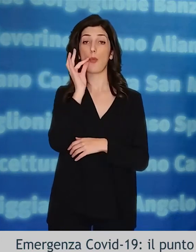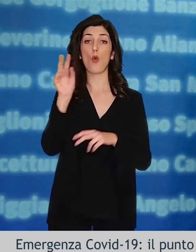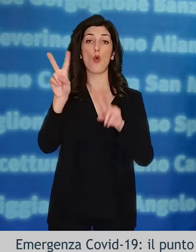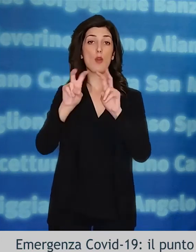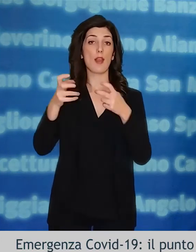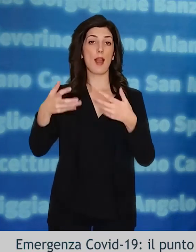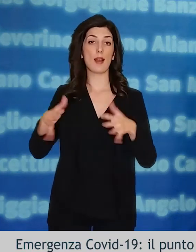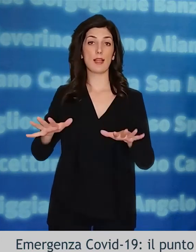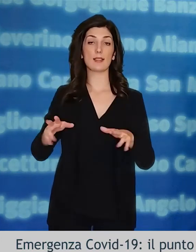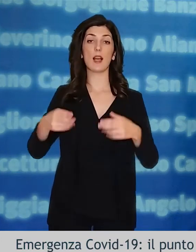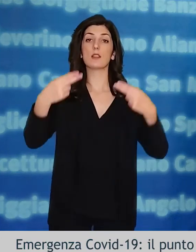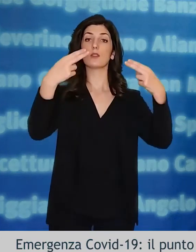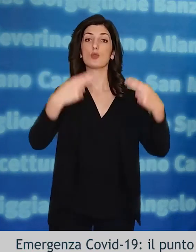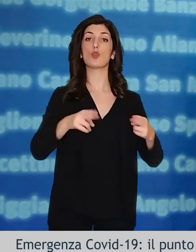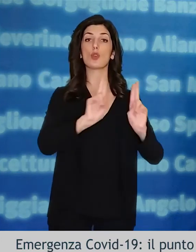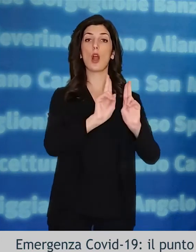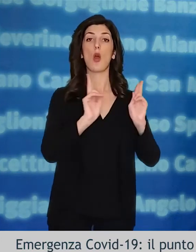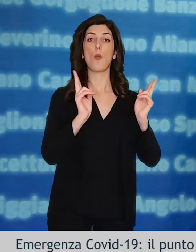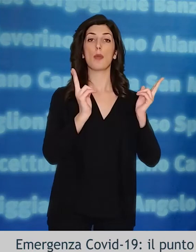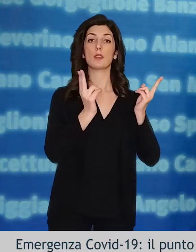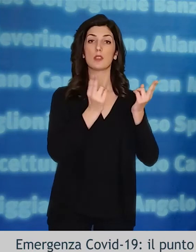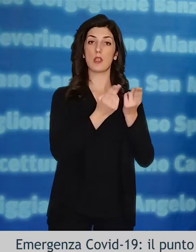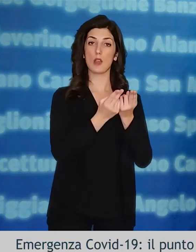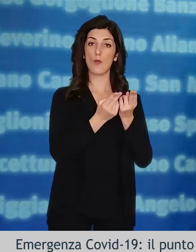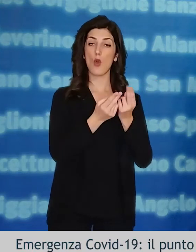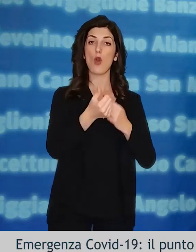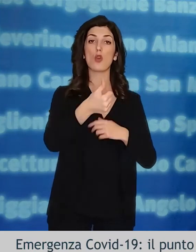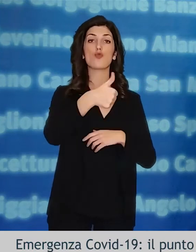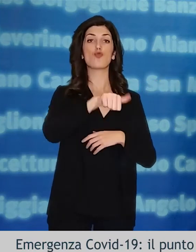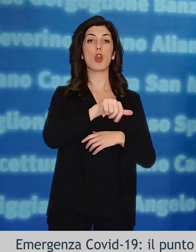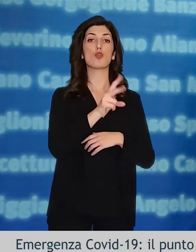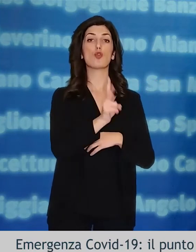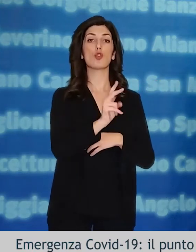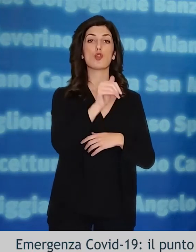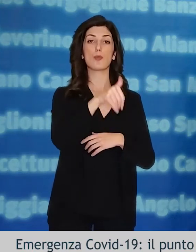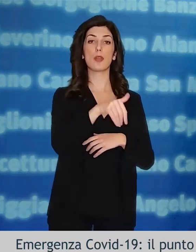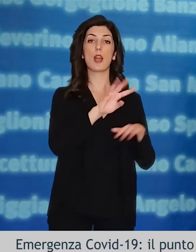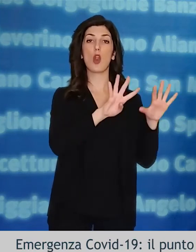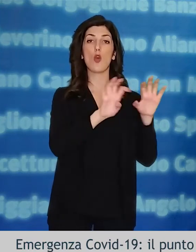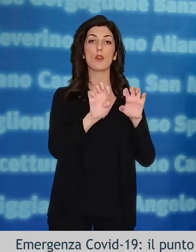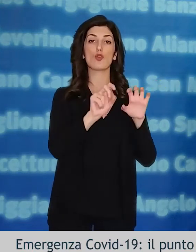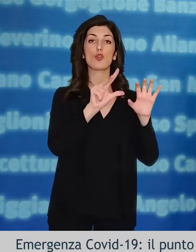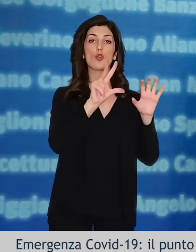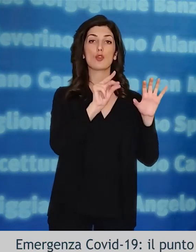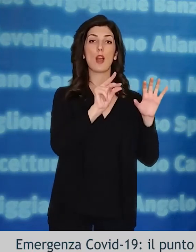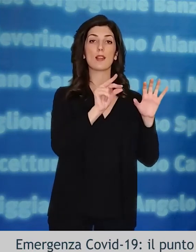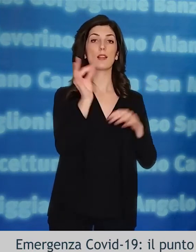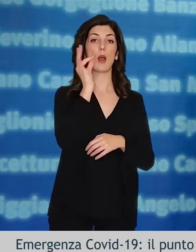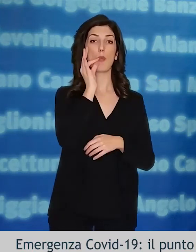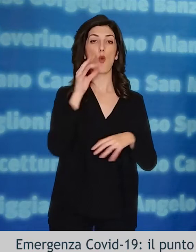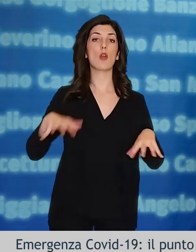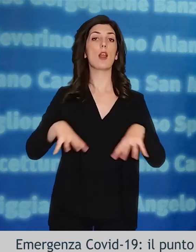.461 tamponi molecolari per un totale complessivo di 112